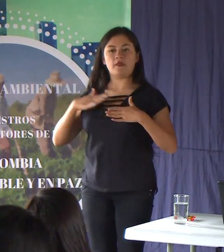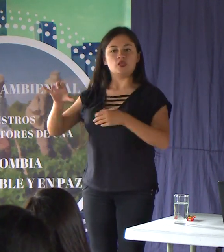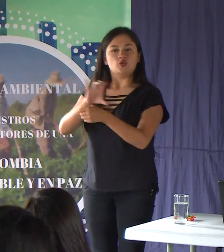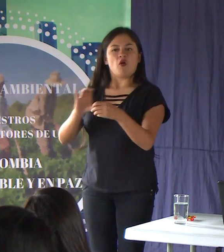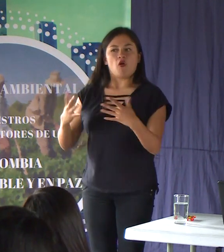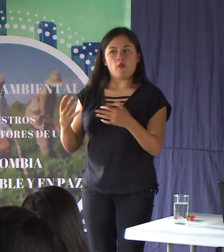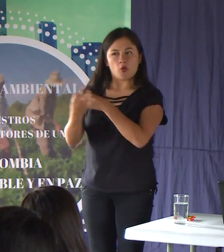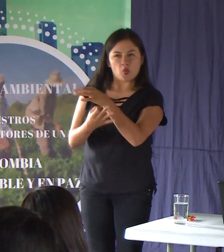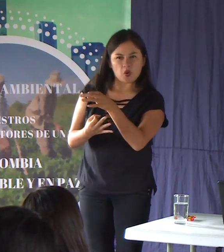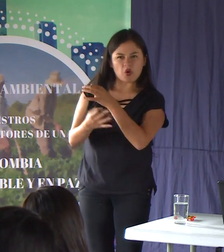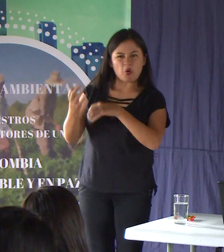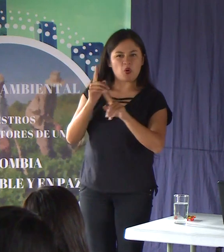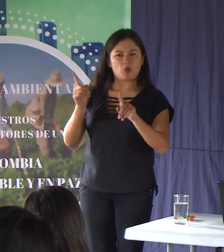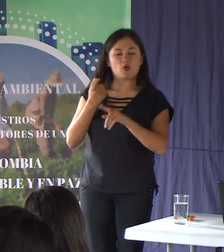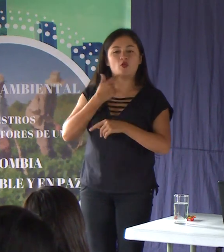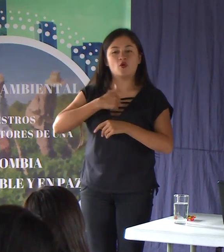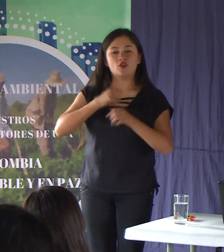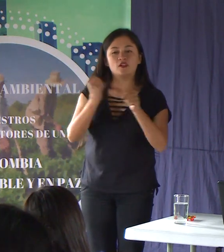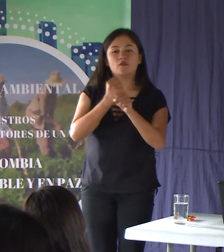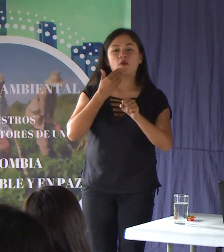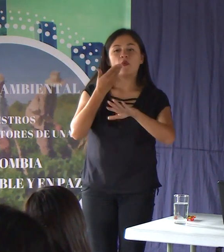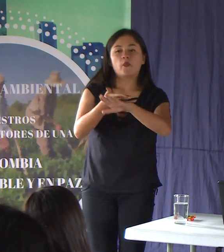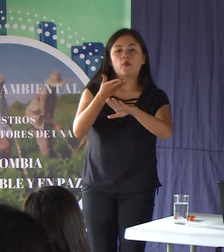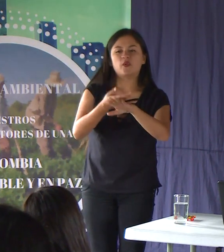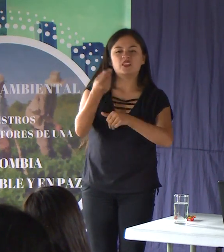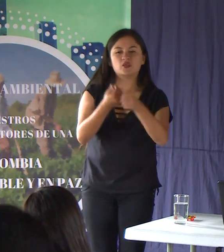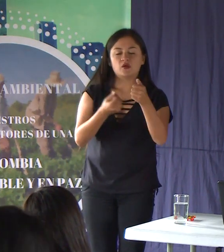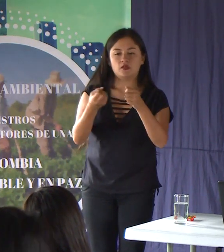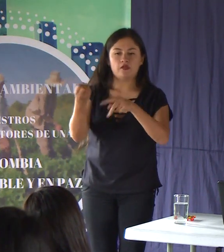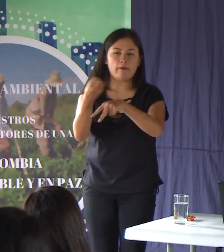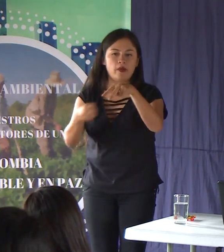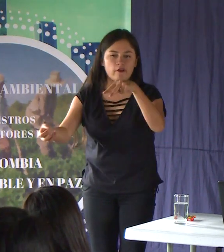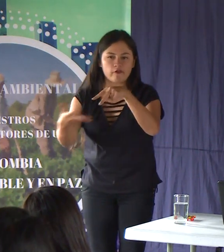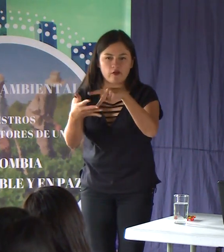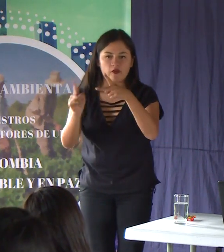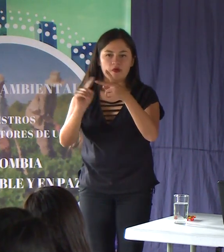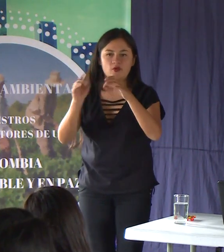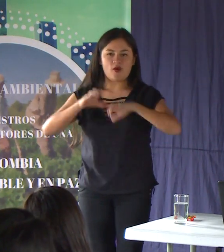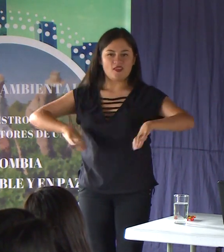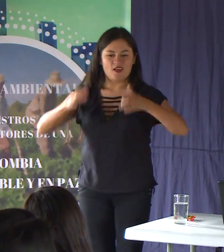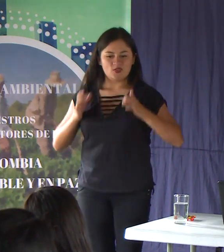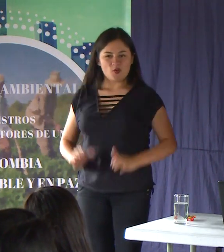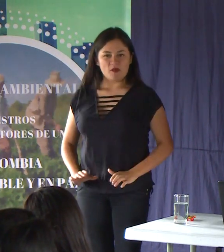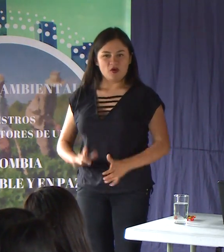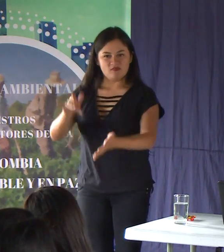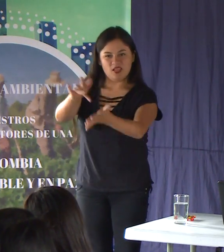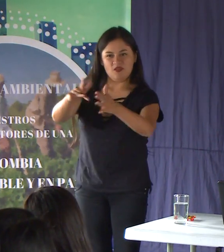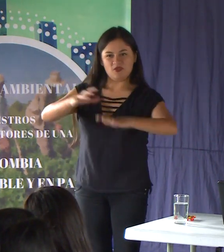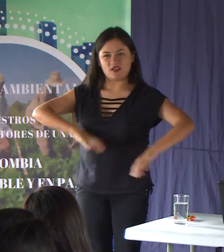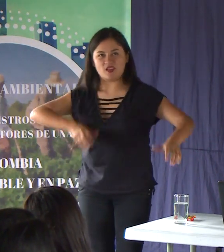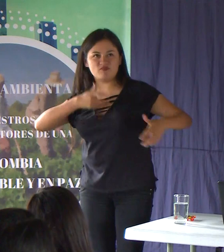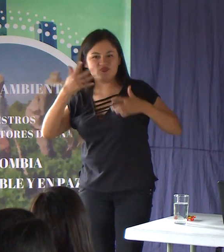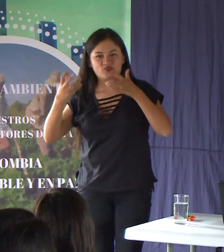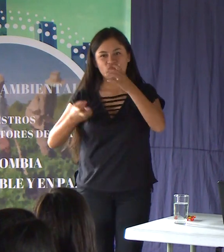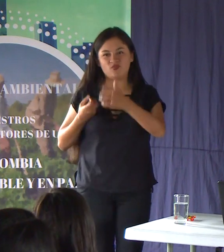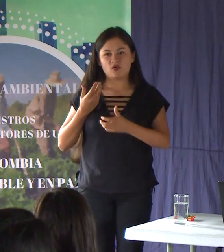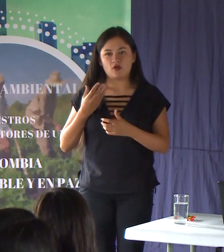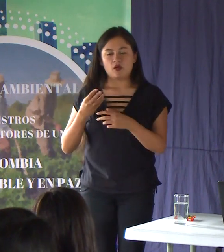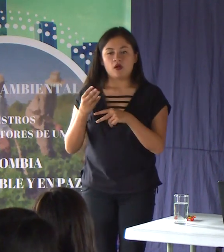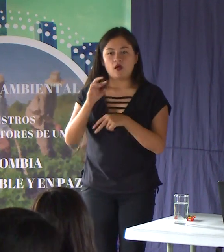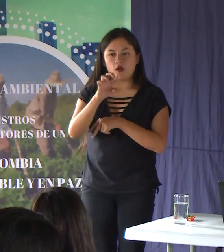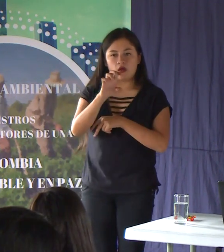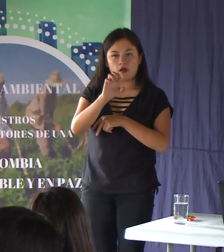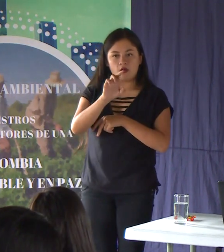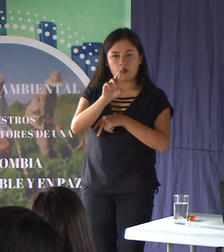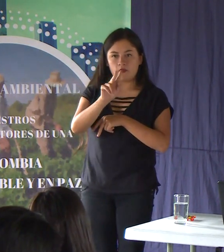Y a través de los performance, de las acciones corporales, pues nos acercamos a la gente y generamos